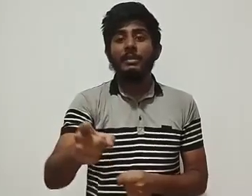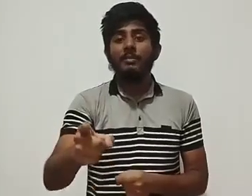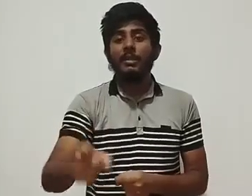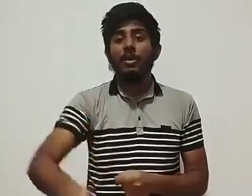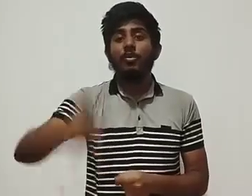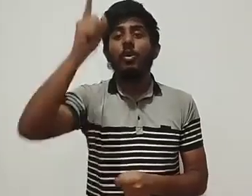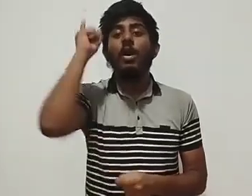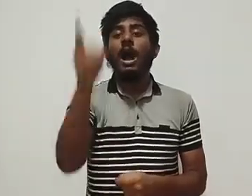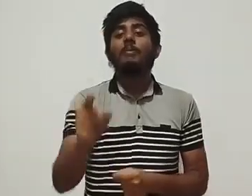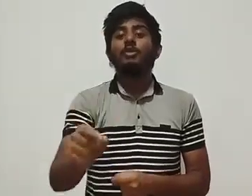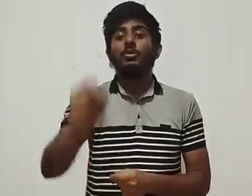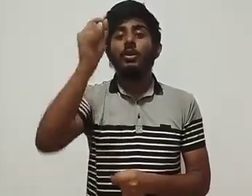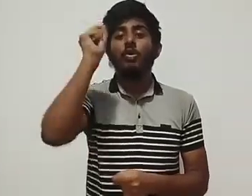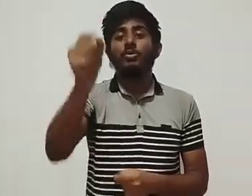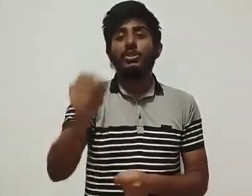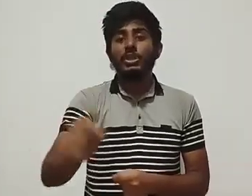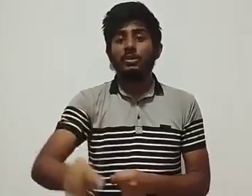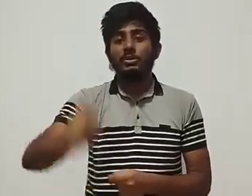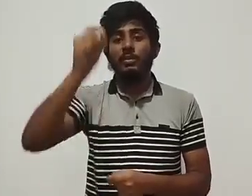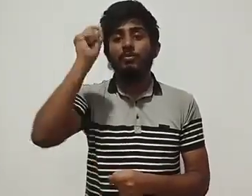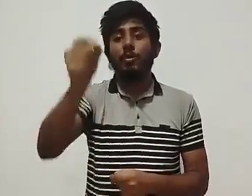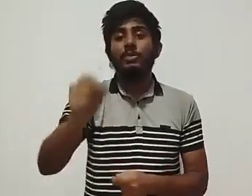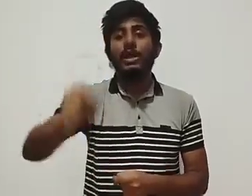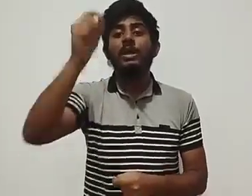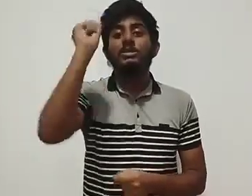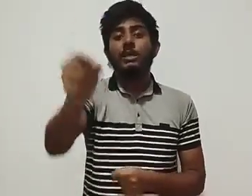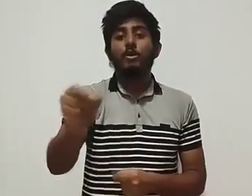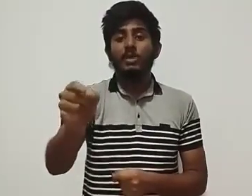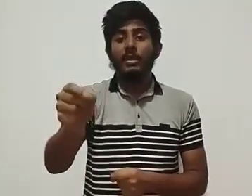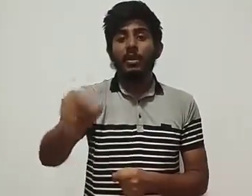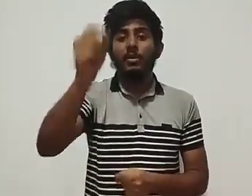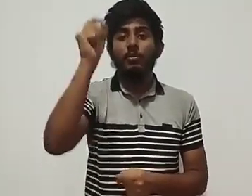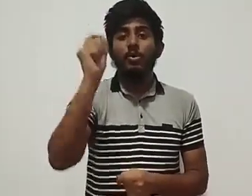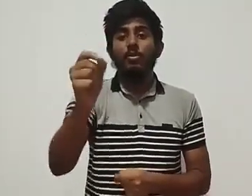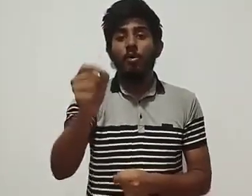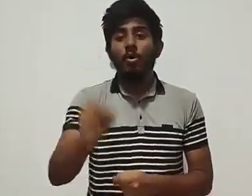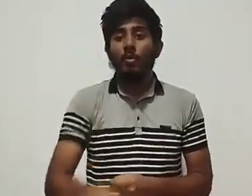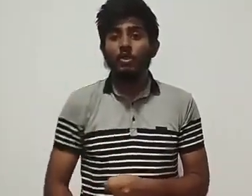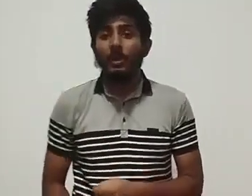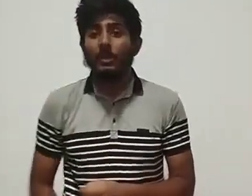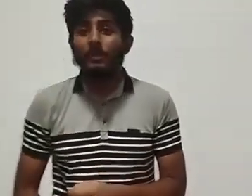দাবি আদায় করব, আমরা শহীদের রক্তের যে বদলা সেই বদলা আদায় করে নেব। ধন্যবাদ সবাইকে।